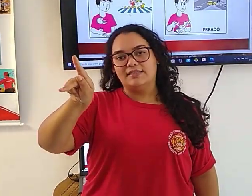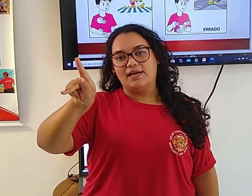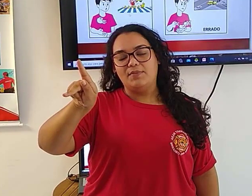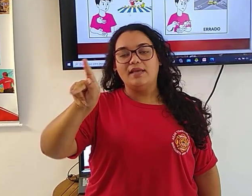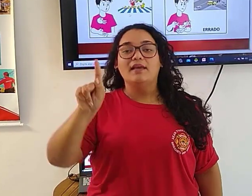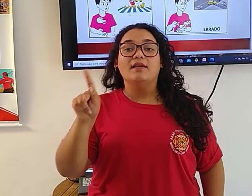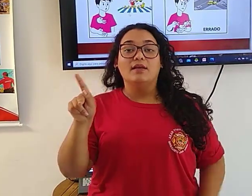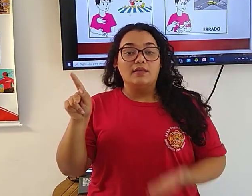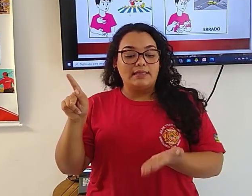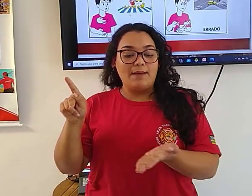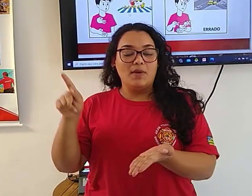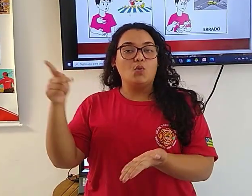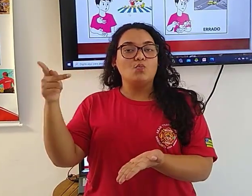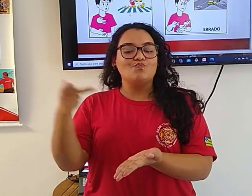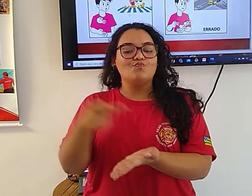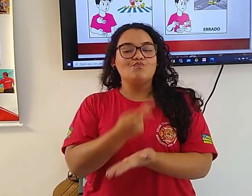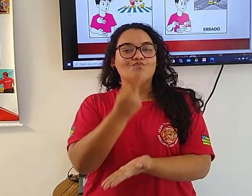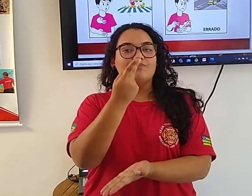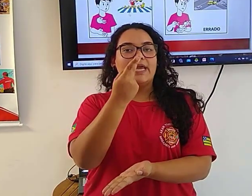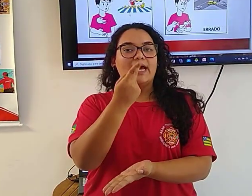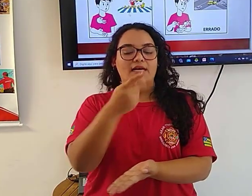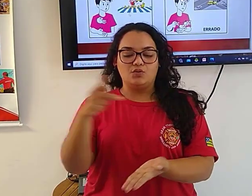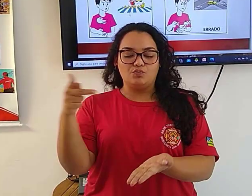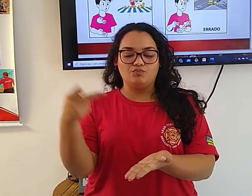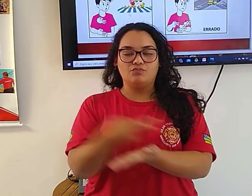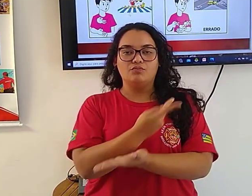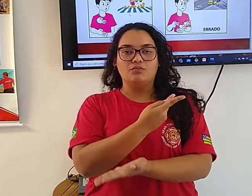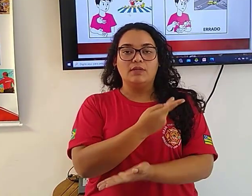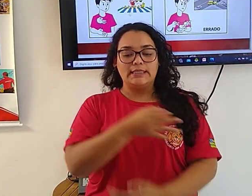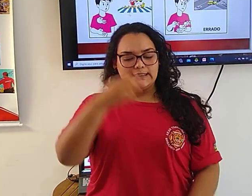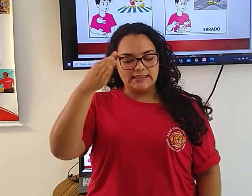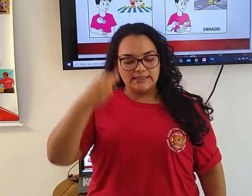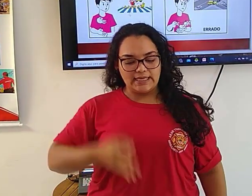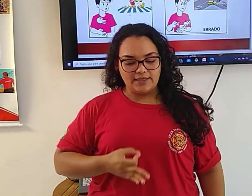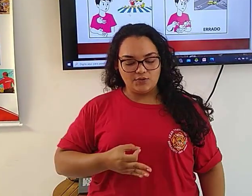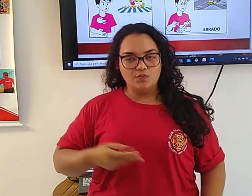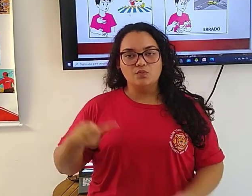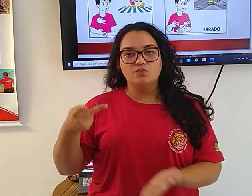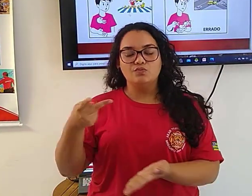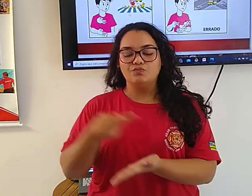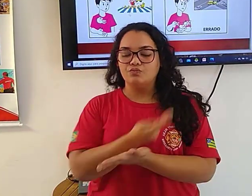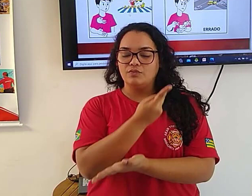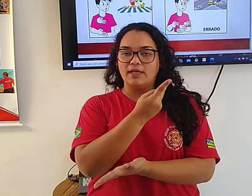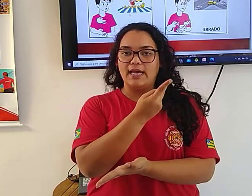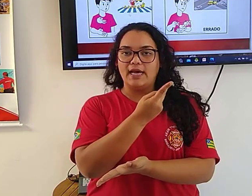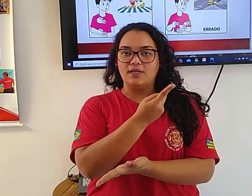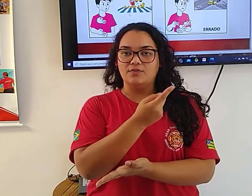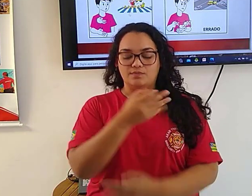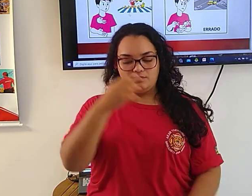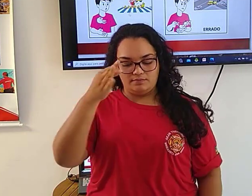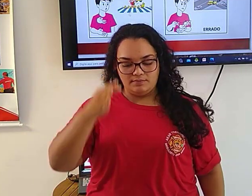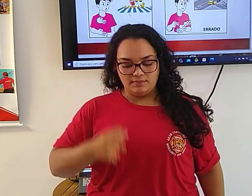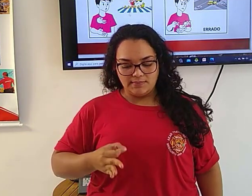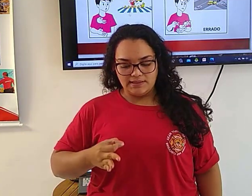sabe. Na mão. Errado. Certo? Errado.